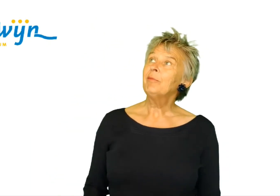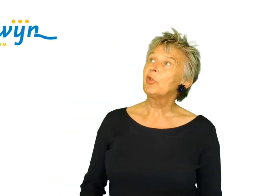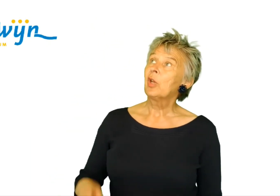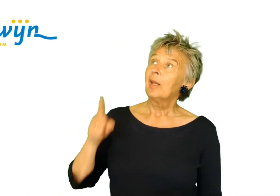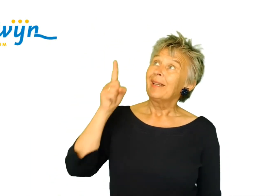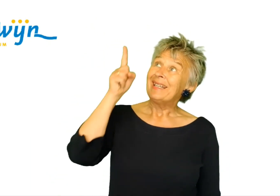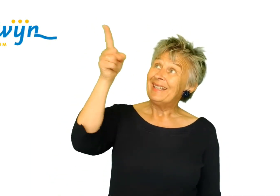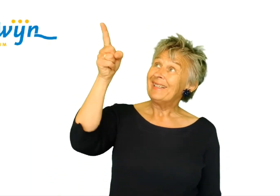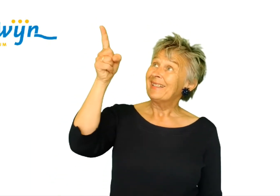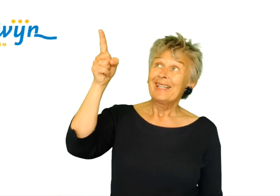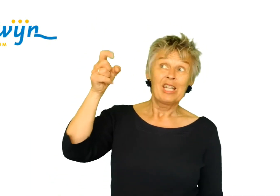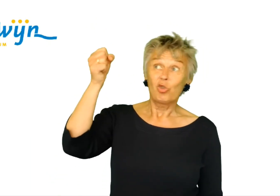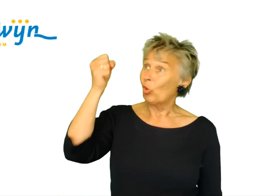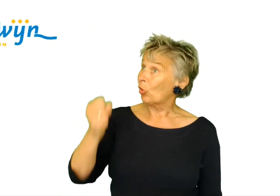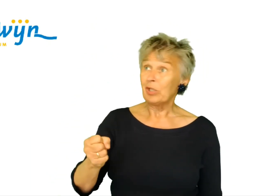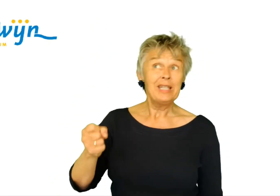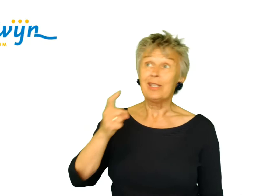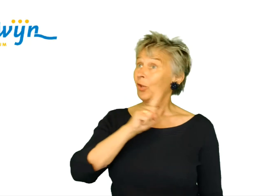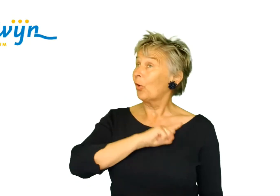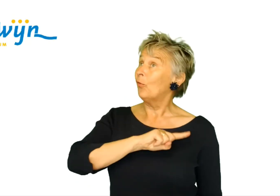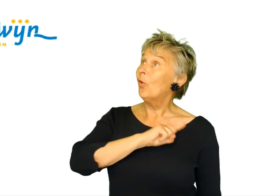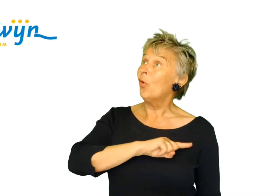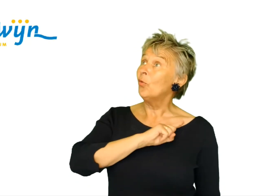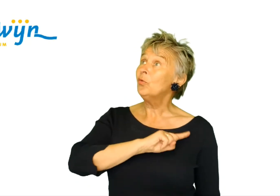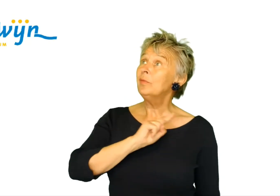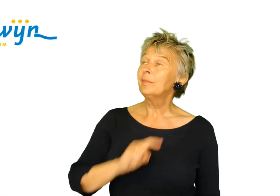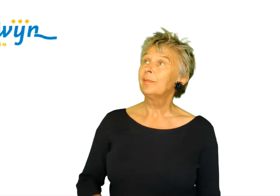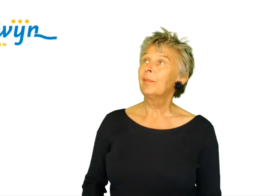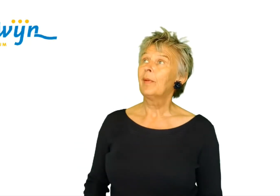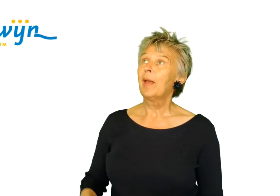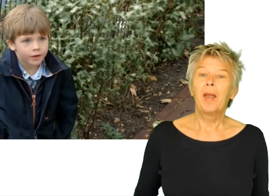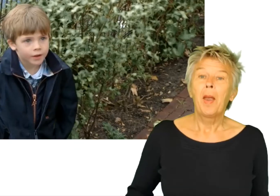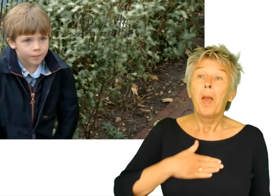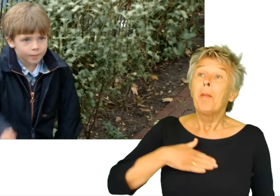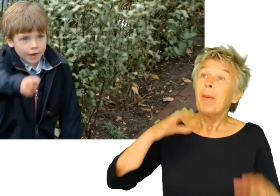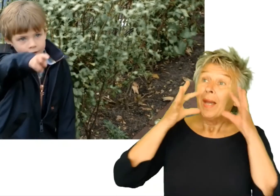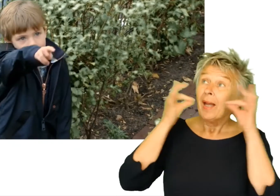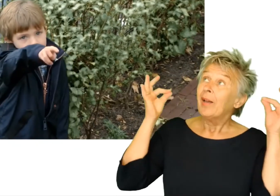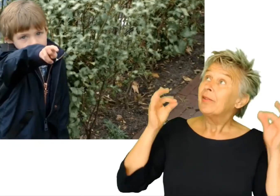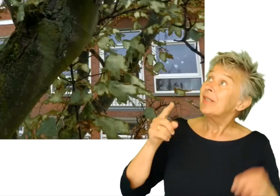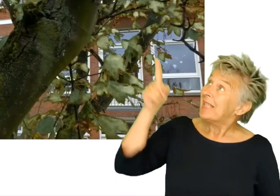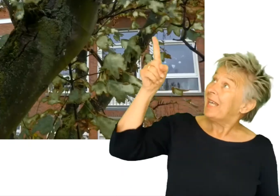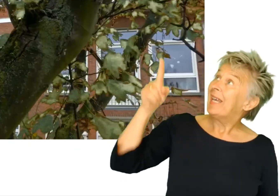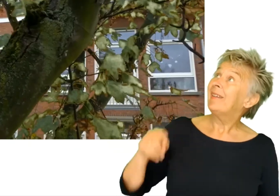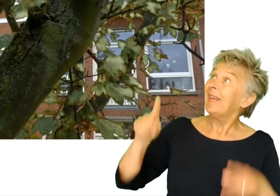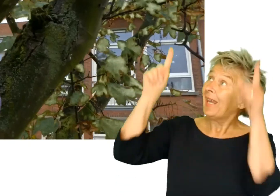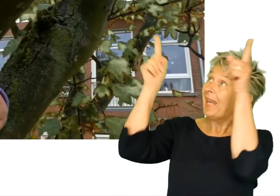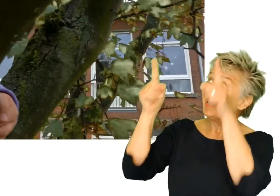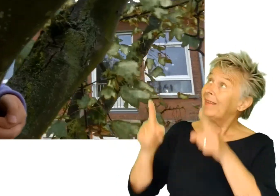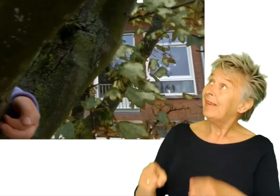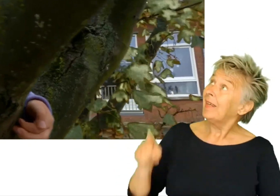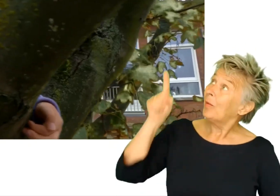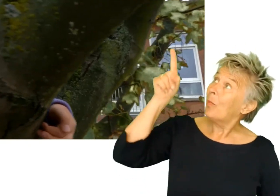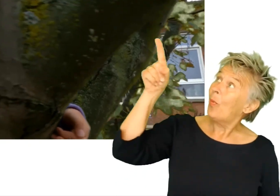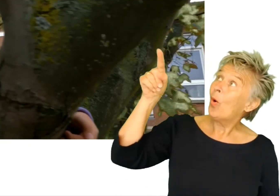Dus dat is toch niet gewoon? Mijn kat zit in de